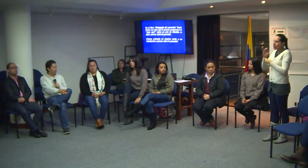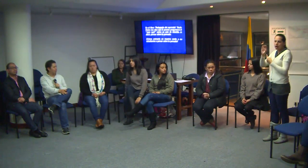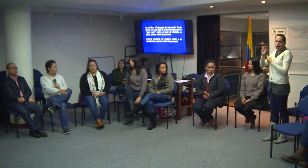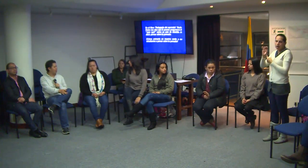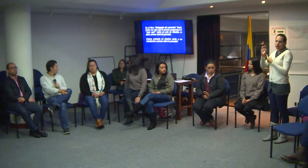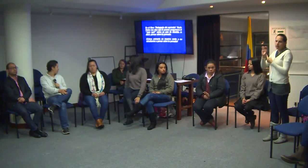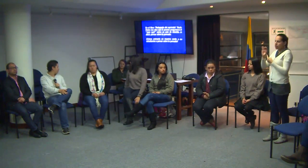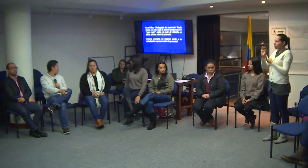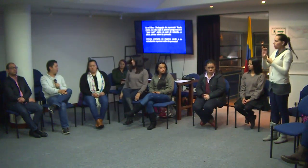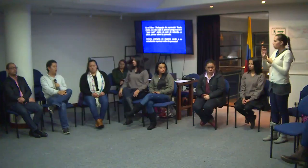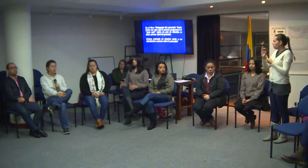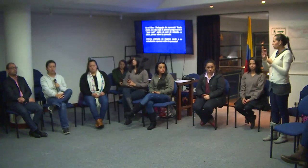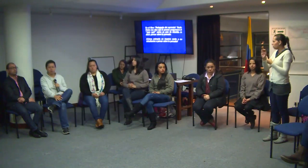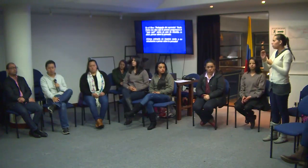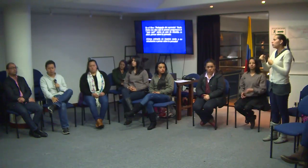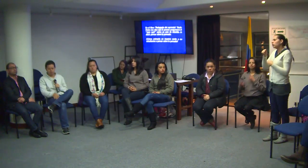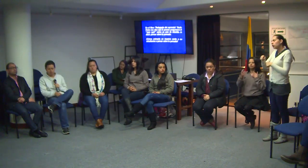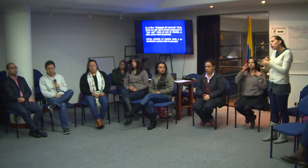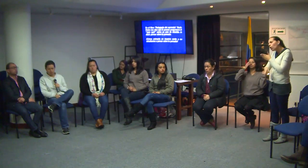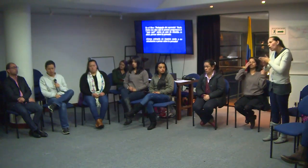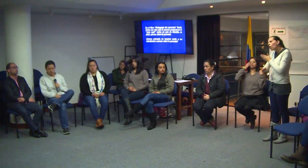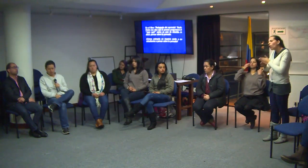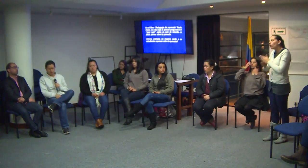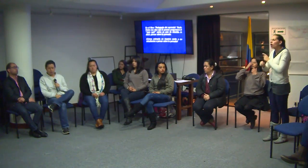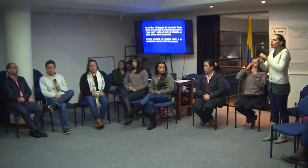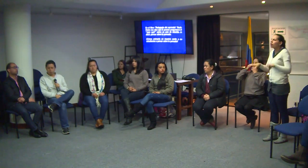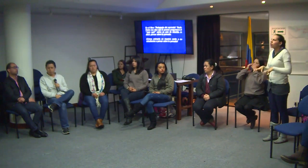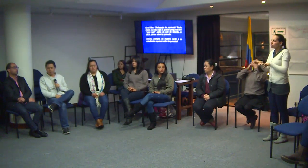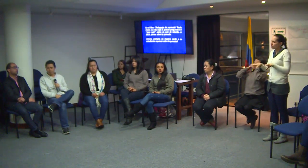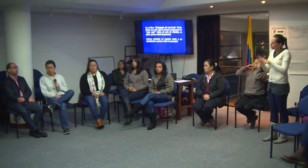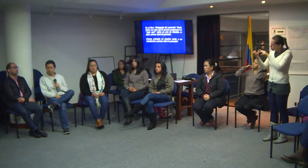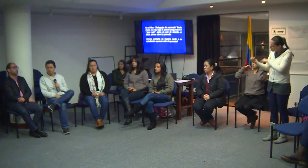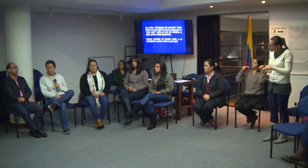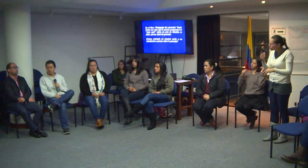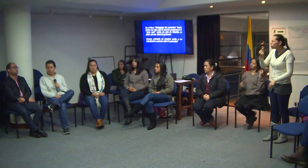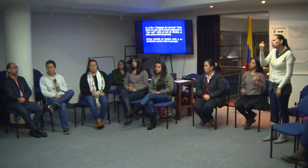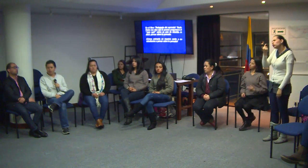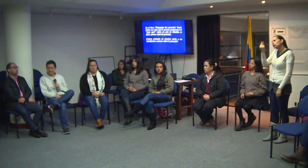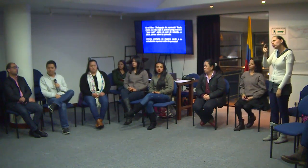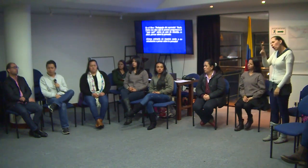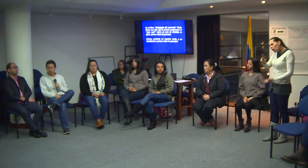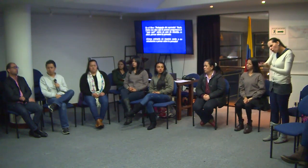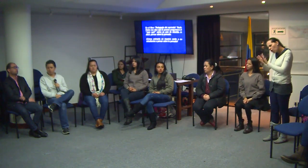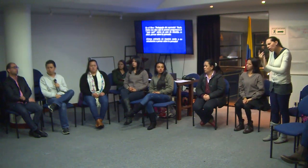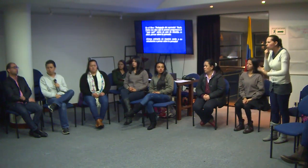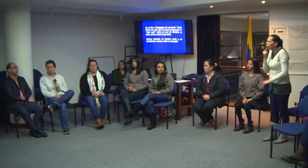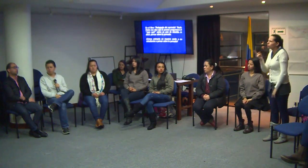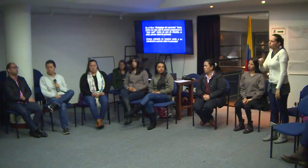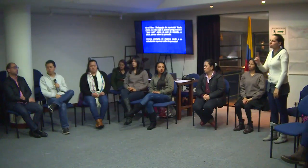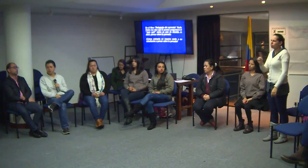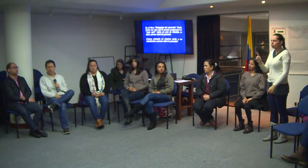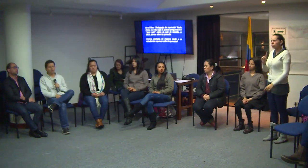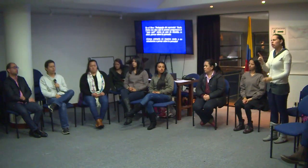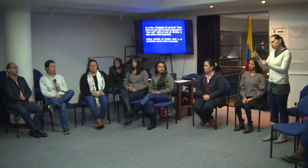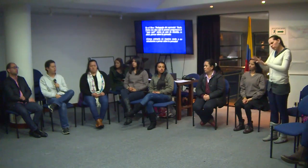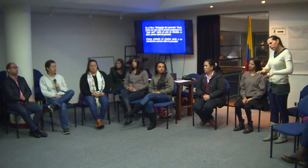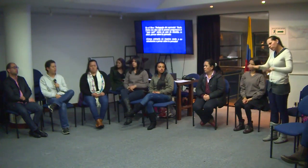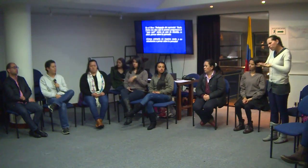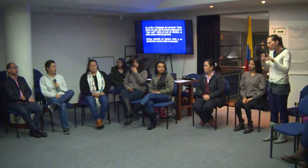siguiendo pensándome el ejercicio de la educación, no solo para la población sorda, sino el ejercicio de la educación, porque